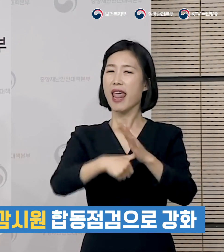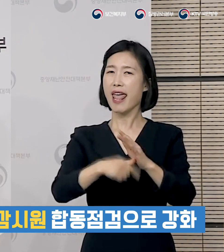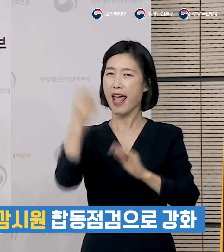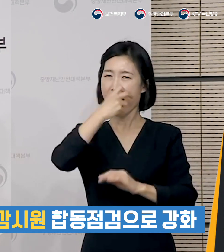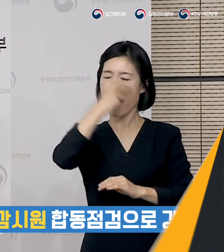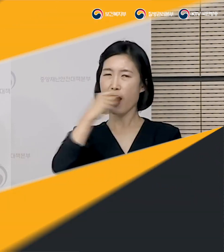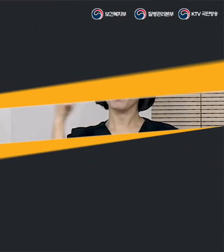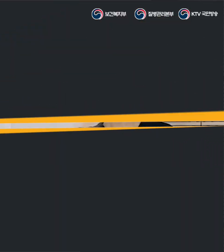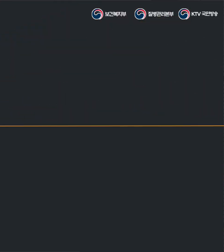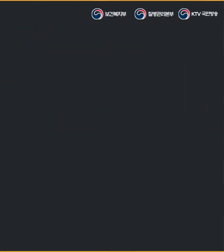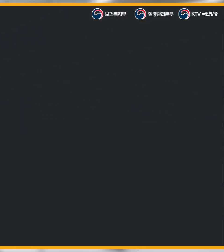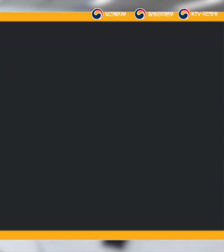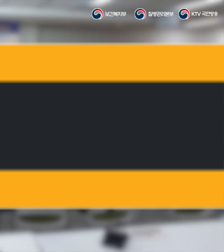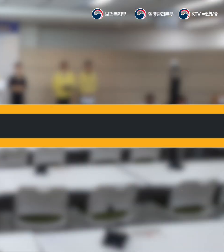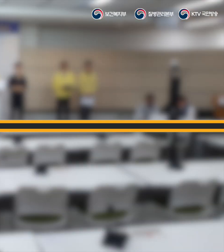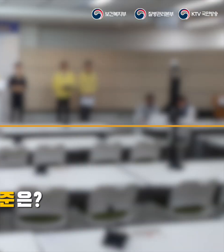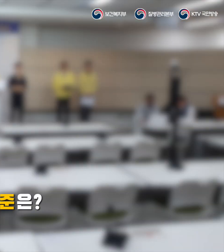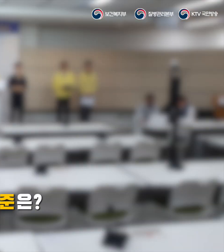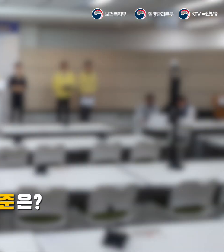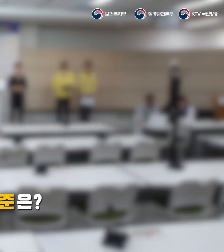점검이 이루어지도록 하겠습니다.